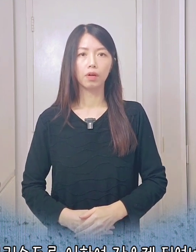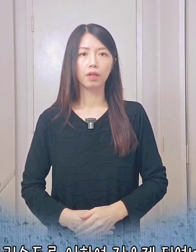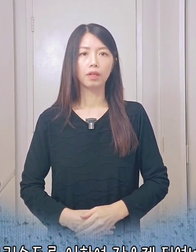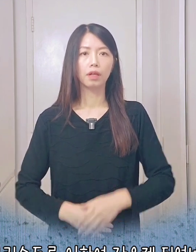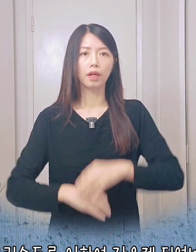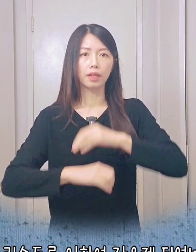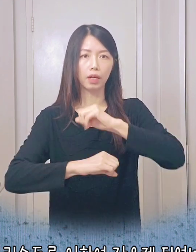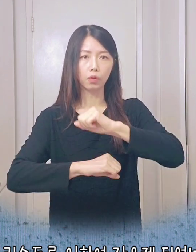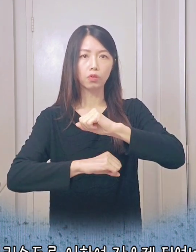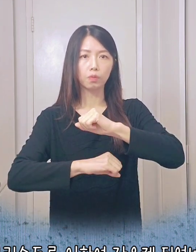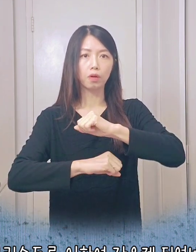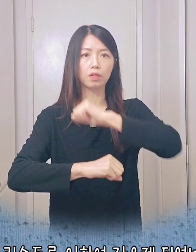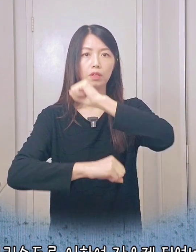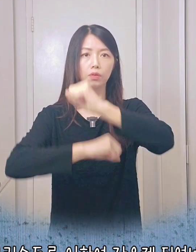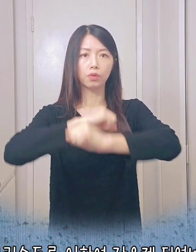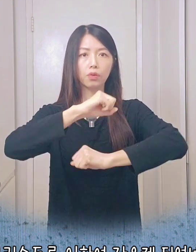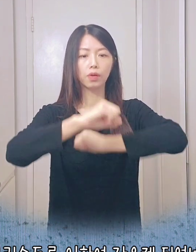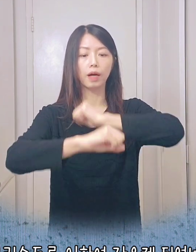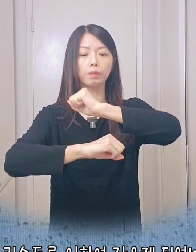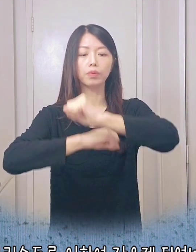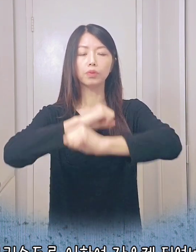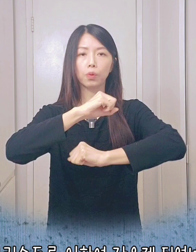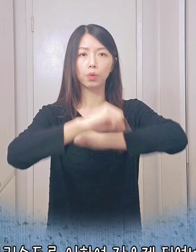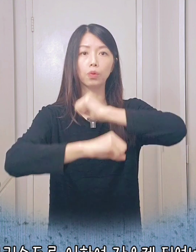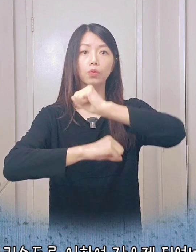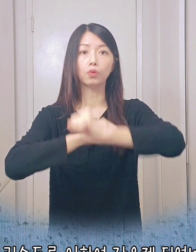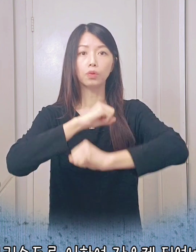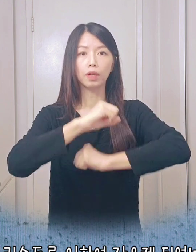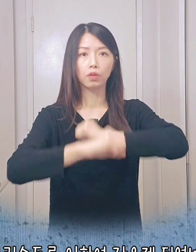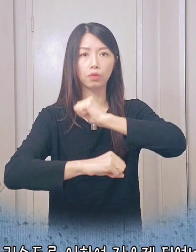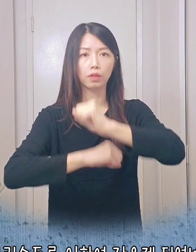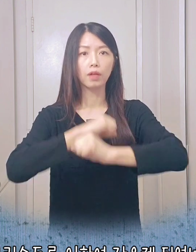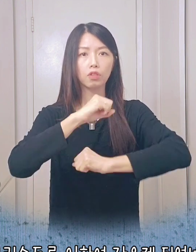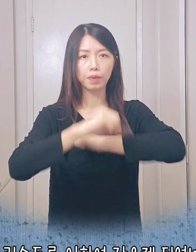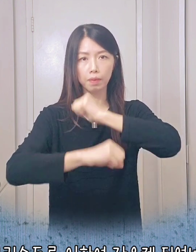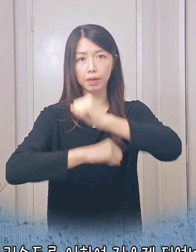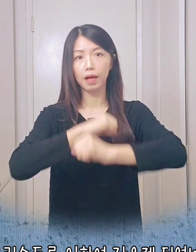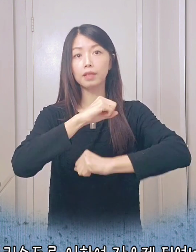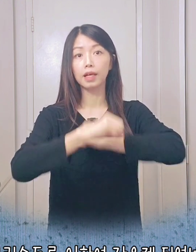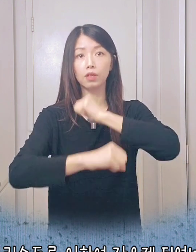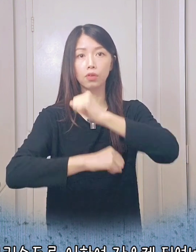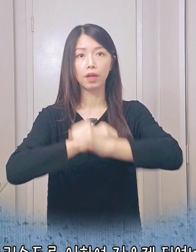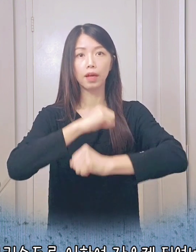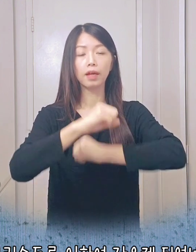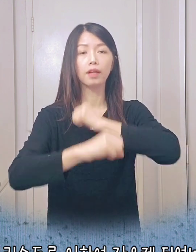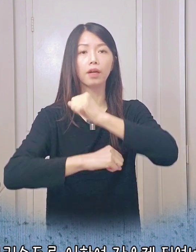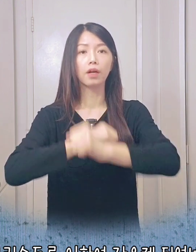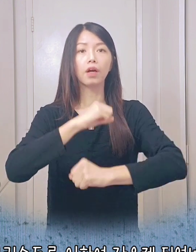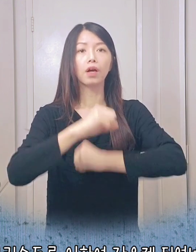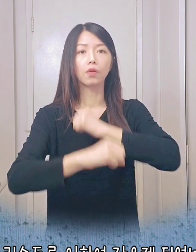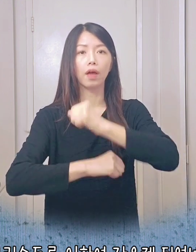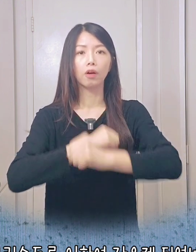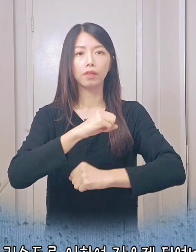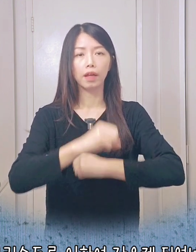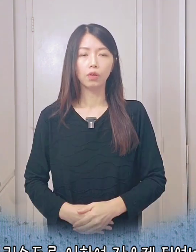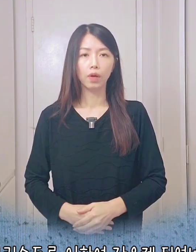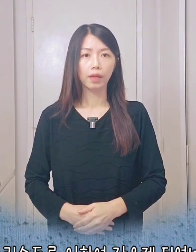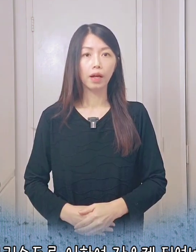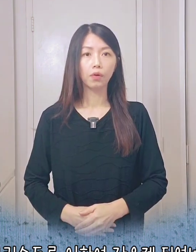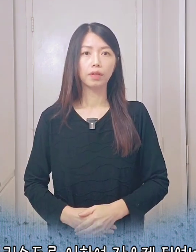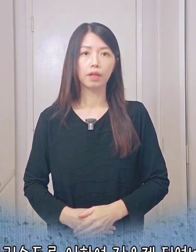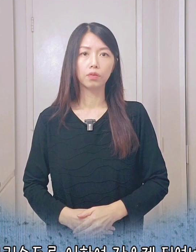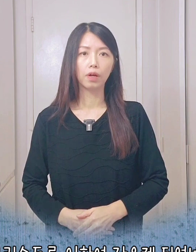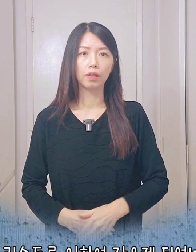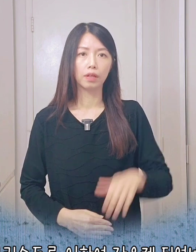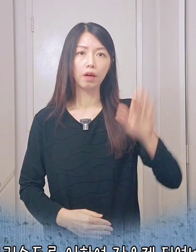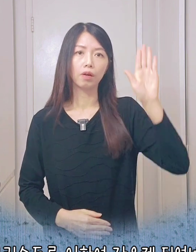하는 뜻의 수어는 양손을 주먹을 쥐시고 앞으로 둥글게 둥글게 해주시면 됩니다. 자유케 되었네.